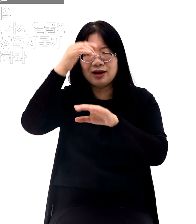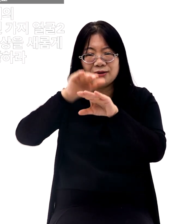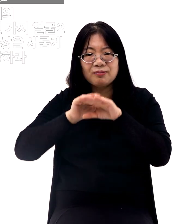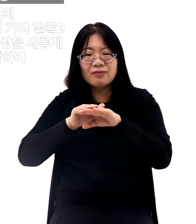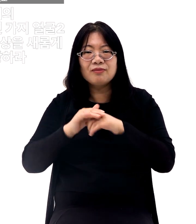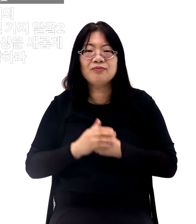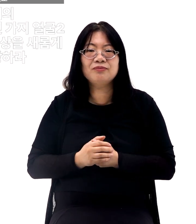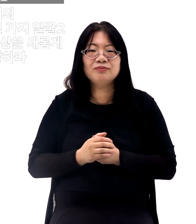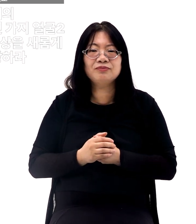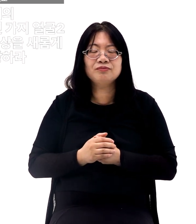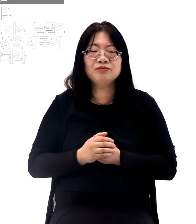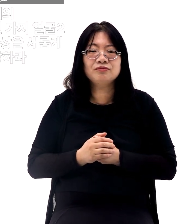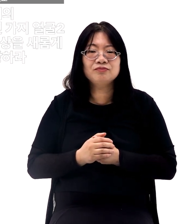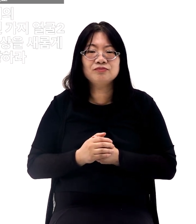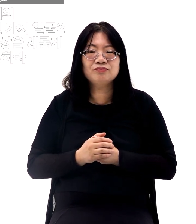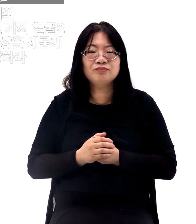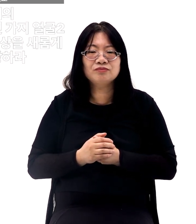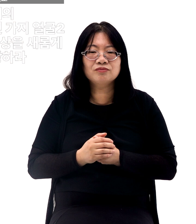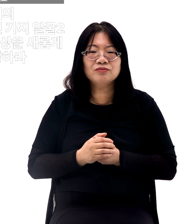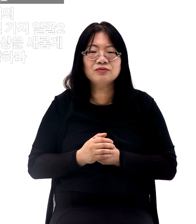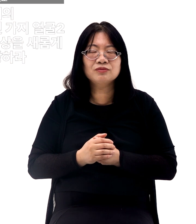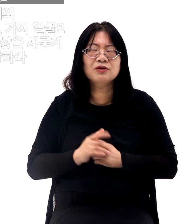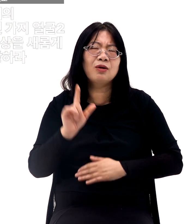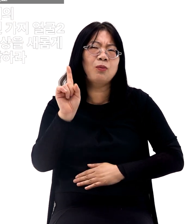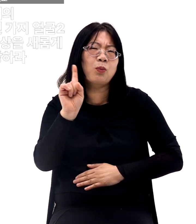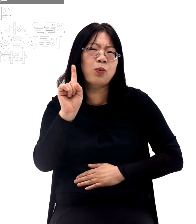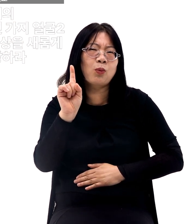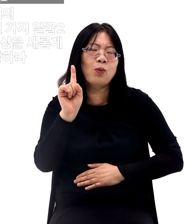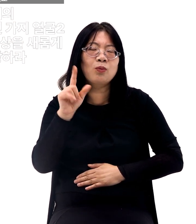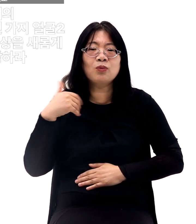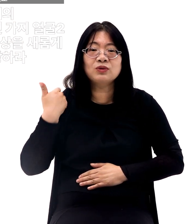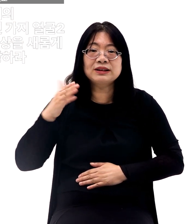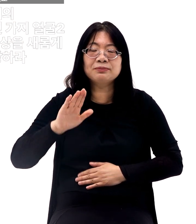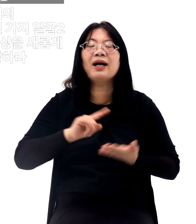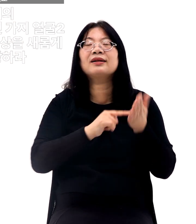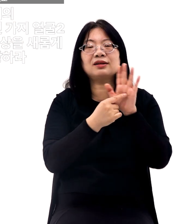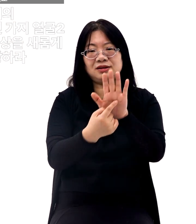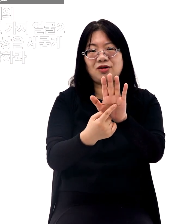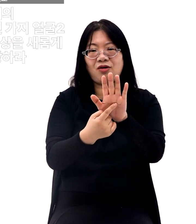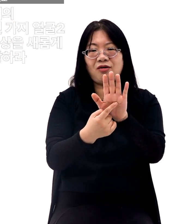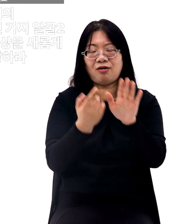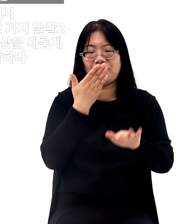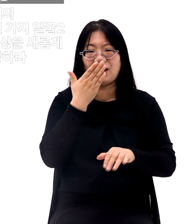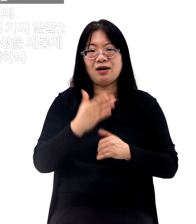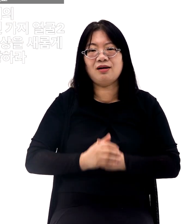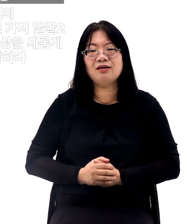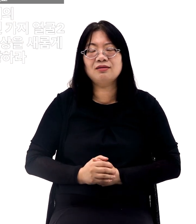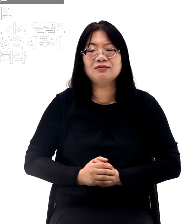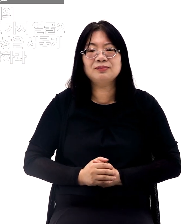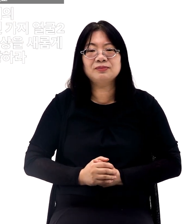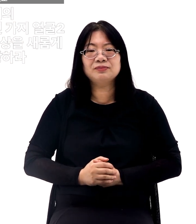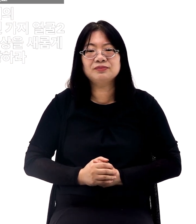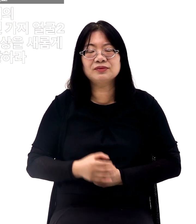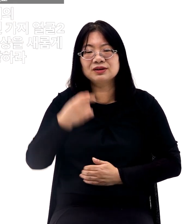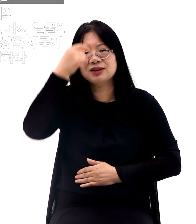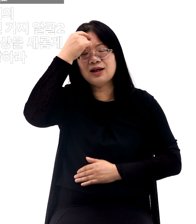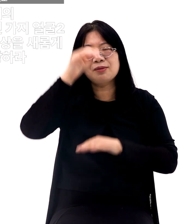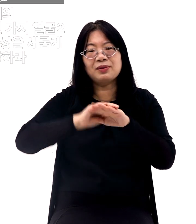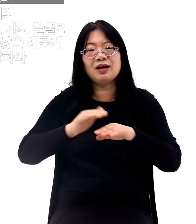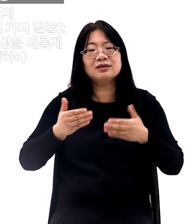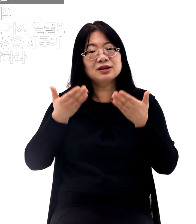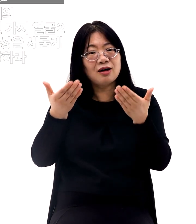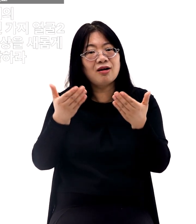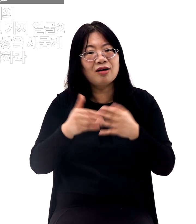예배는 무엇인가를 드러낸다. 예배는 무엇인가를 드러낸다. 예배를